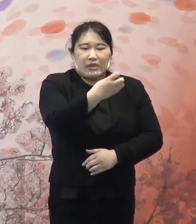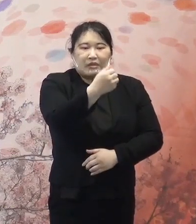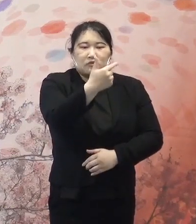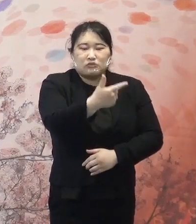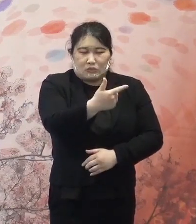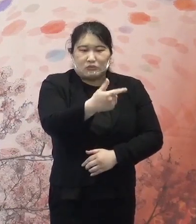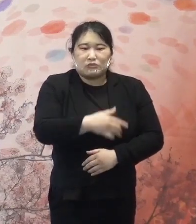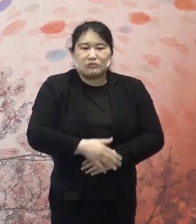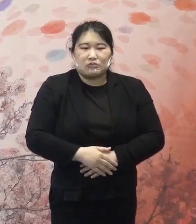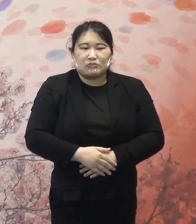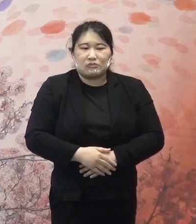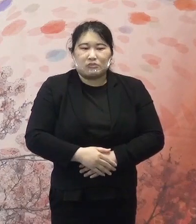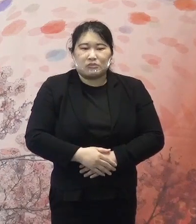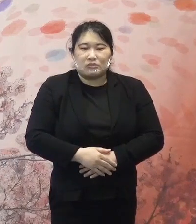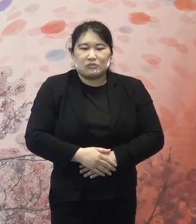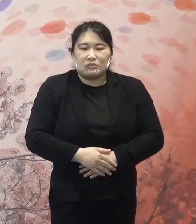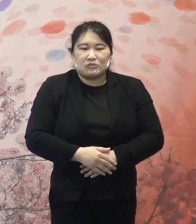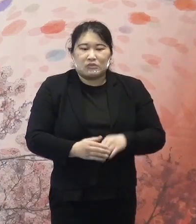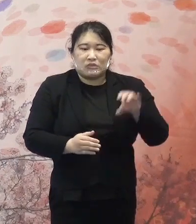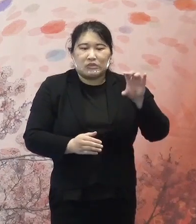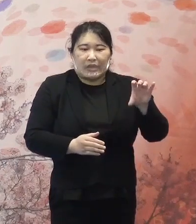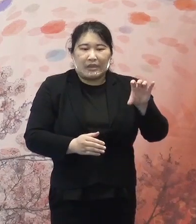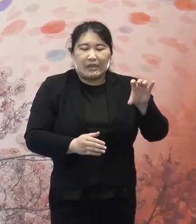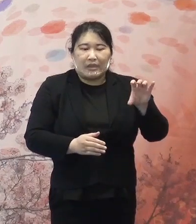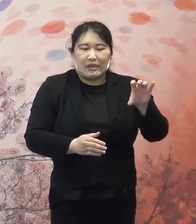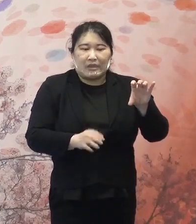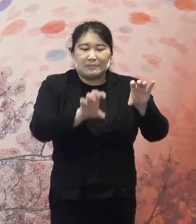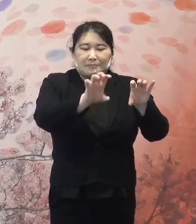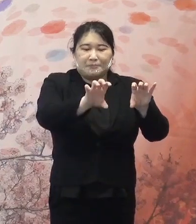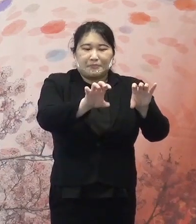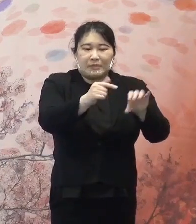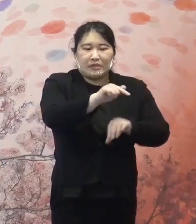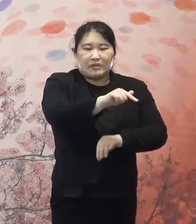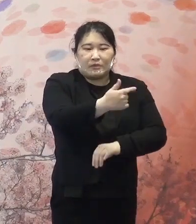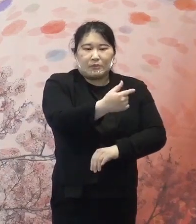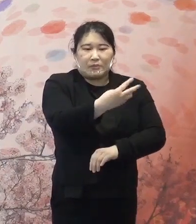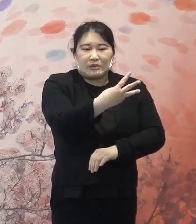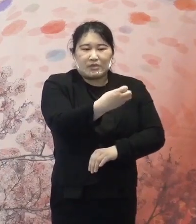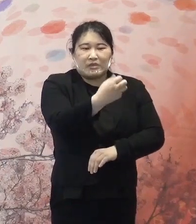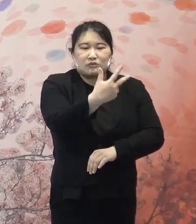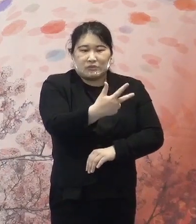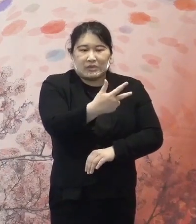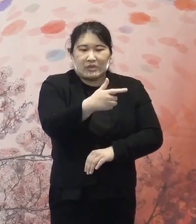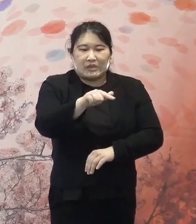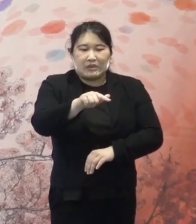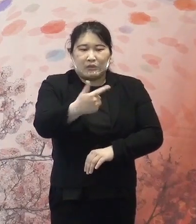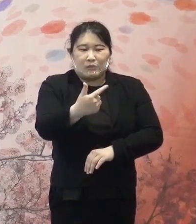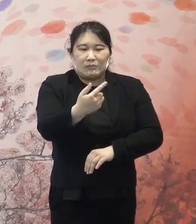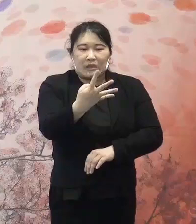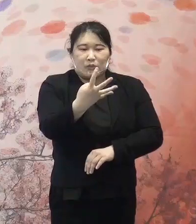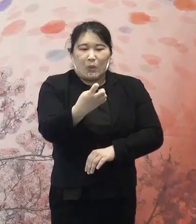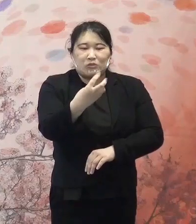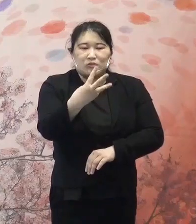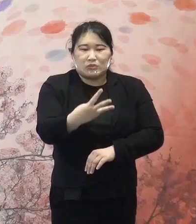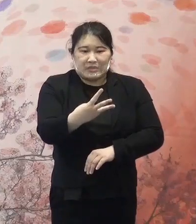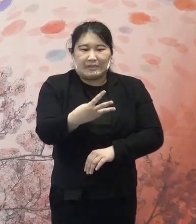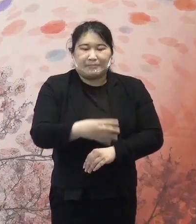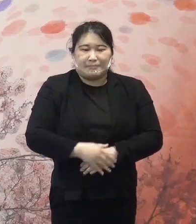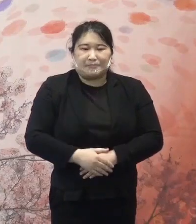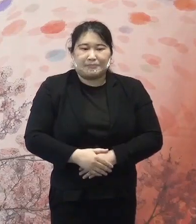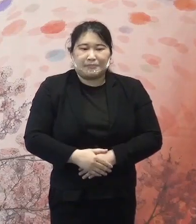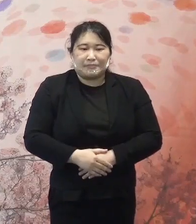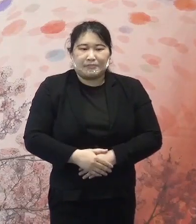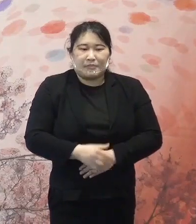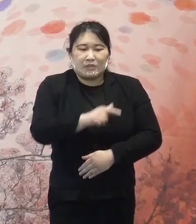636です。その下に、単独でお二人並んでおりますが637、643、もう一度言い